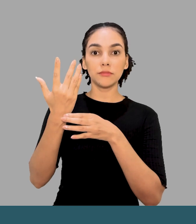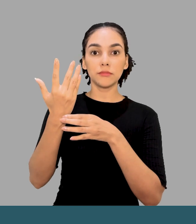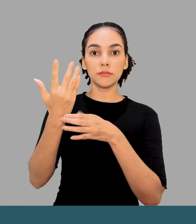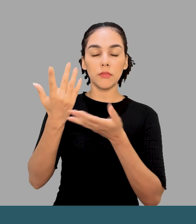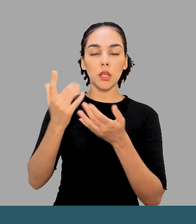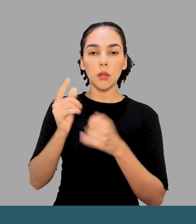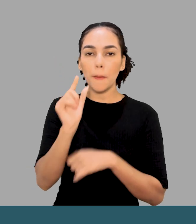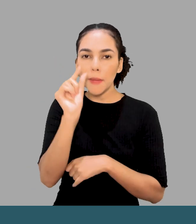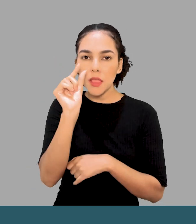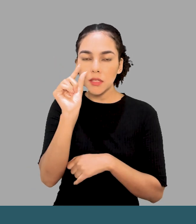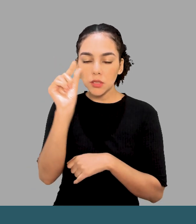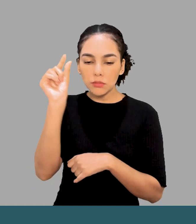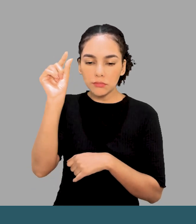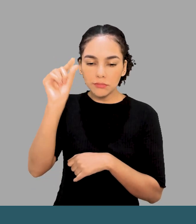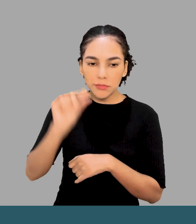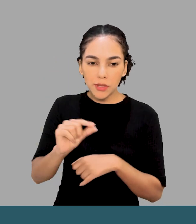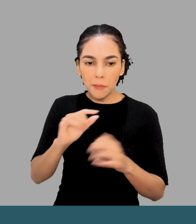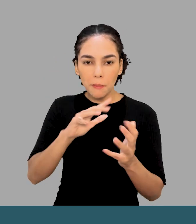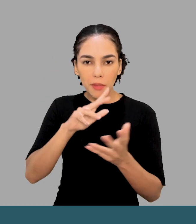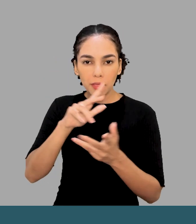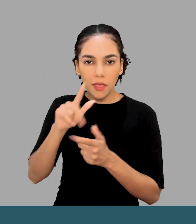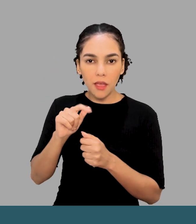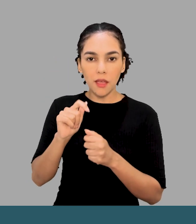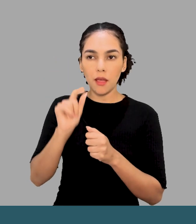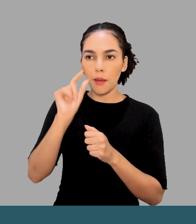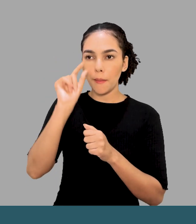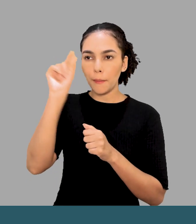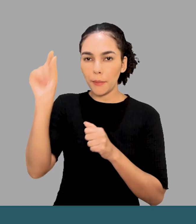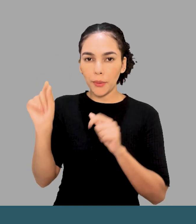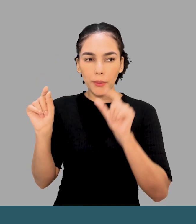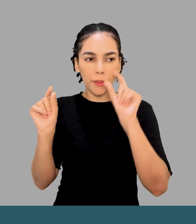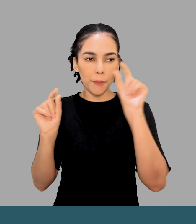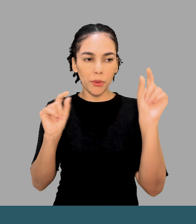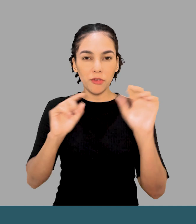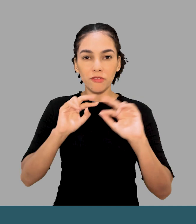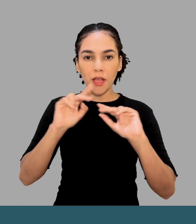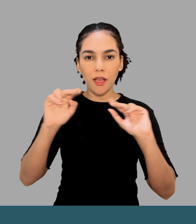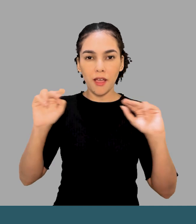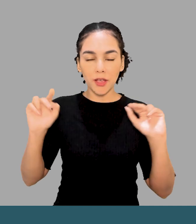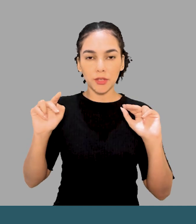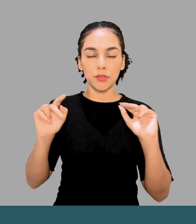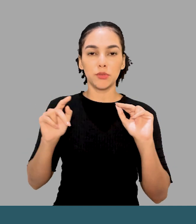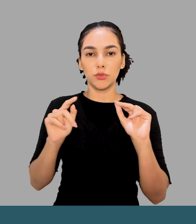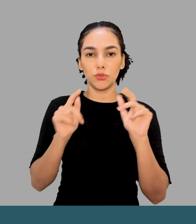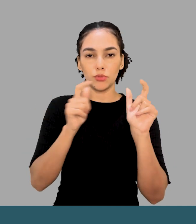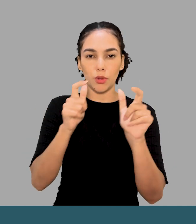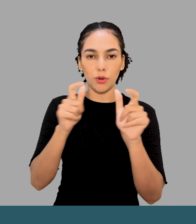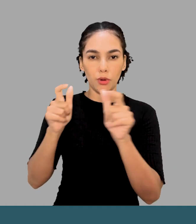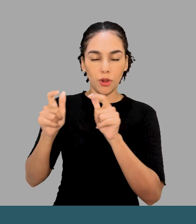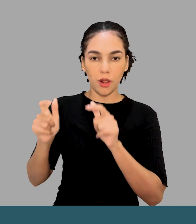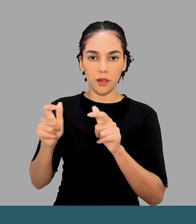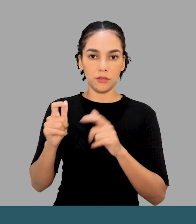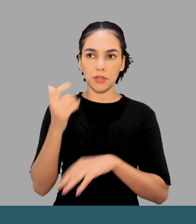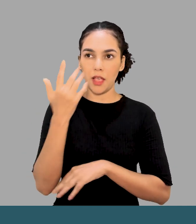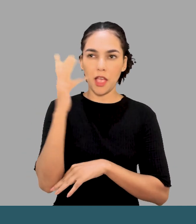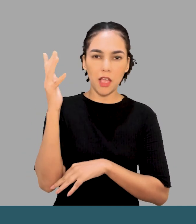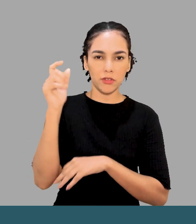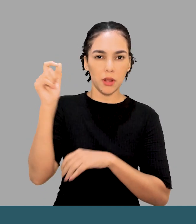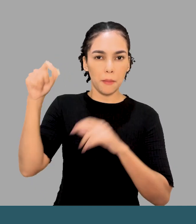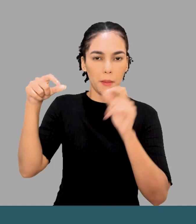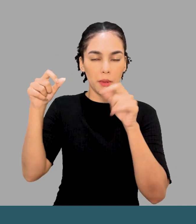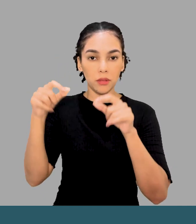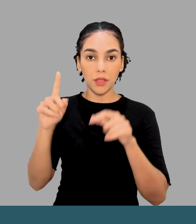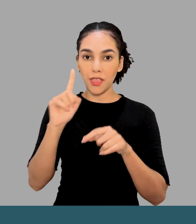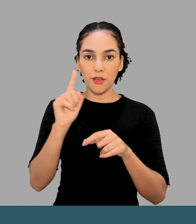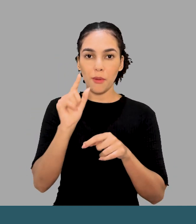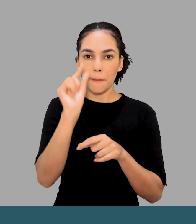um pedacinho veio para a terra, outro pedacinho veio para o pedrisco, outro pedacinho veio para a relva, outro pedacinho veio para a árvore. Não veio um pedacinho